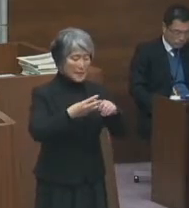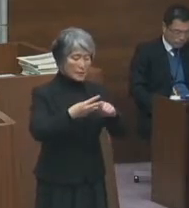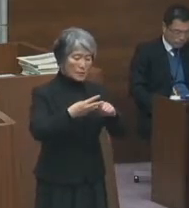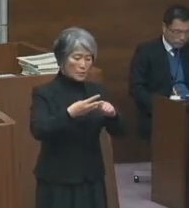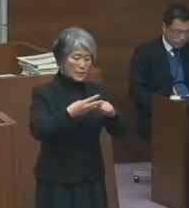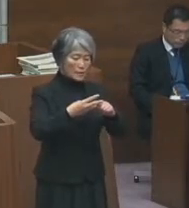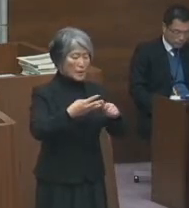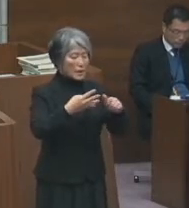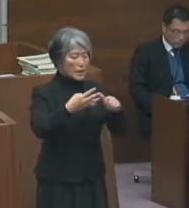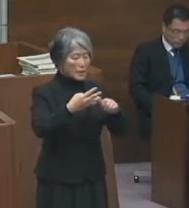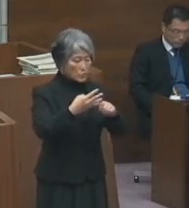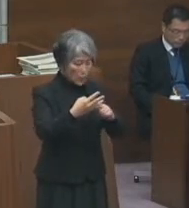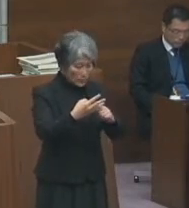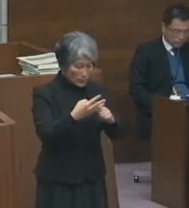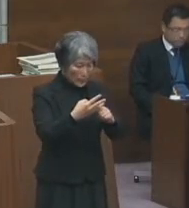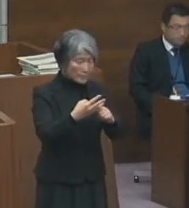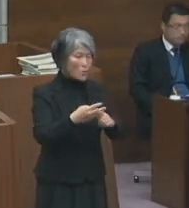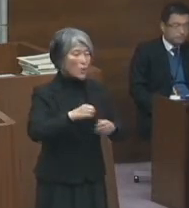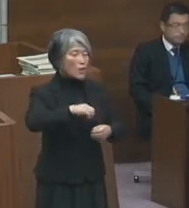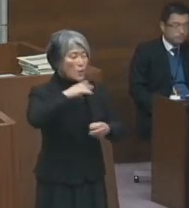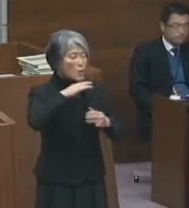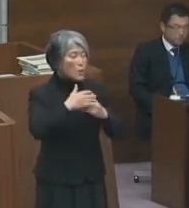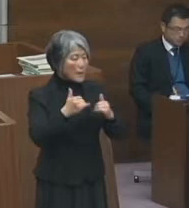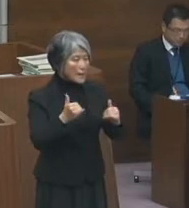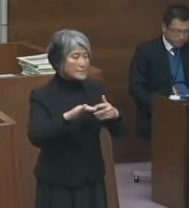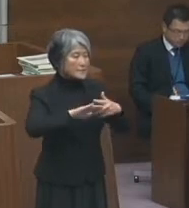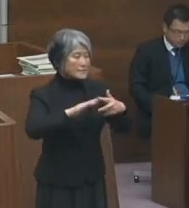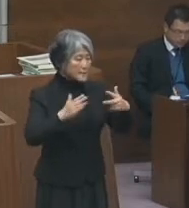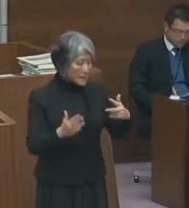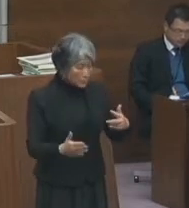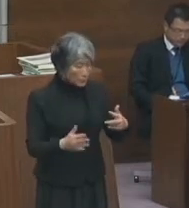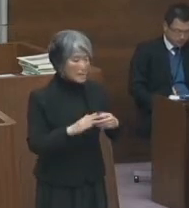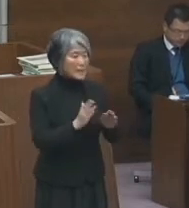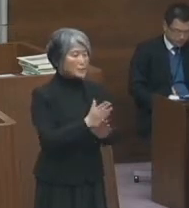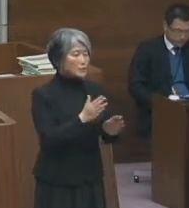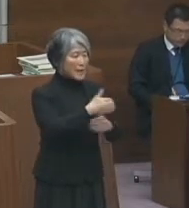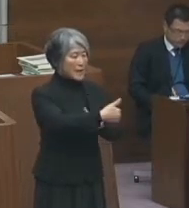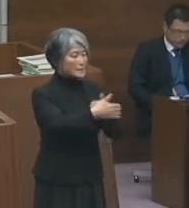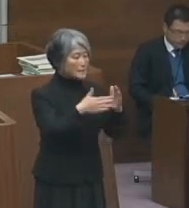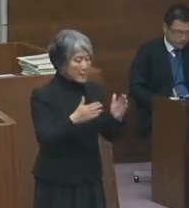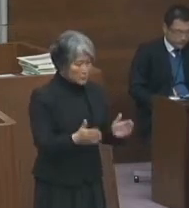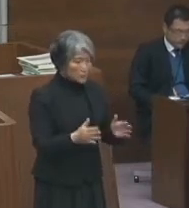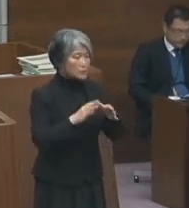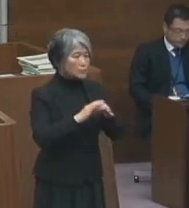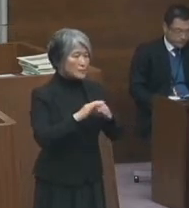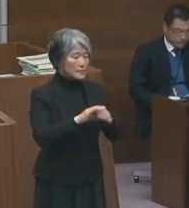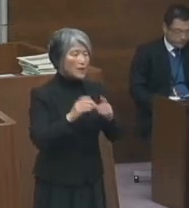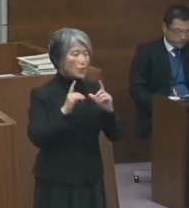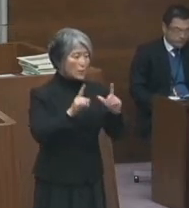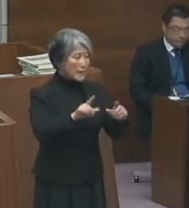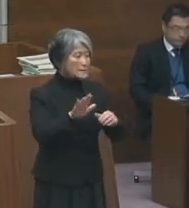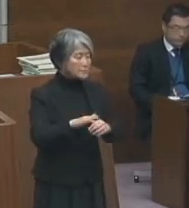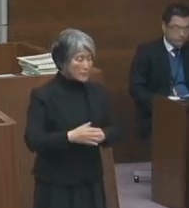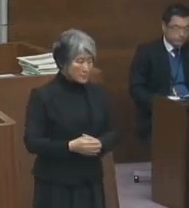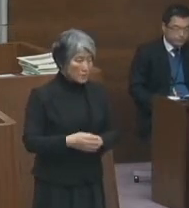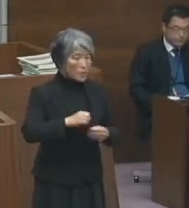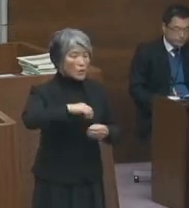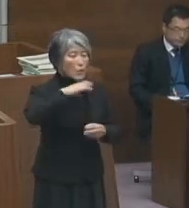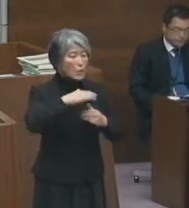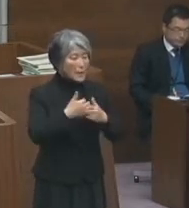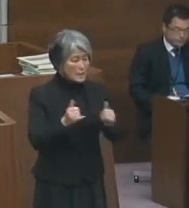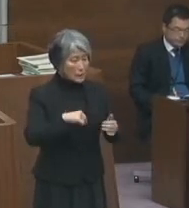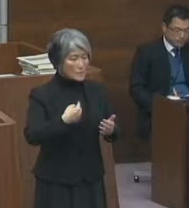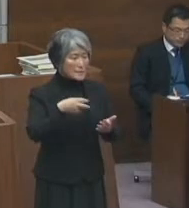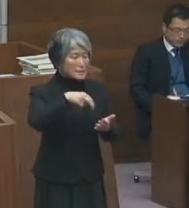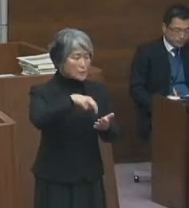目、休憩施設の設置についてお答えいたします。高齢者や障害者等の自立した日常生活や